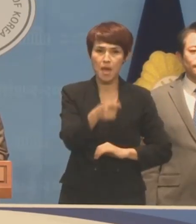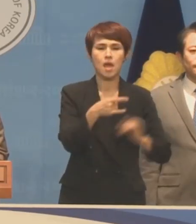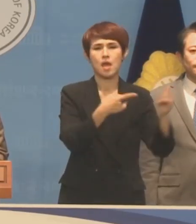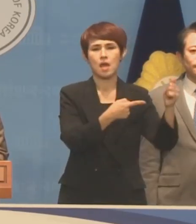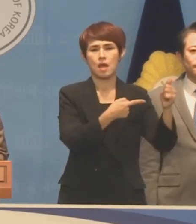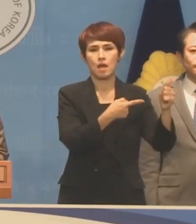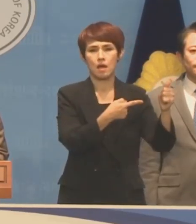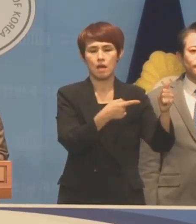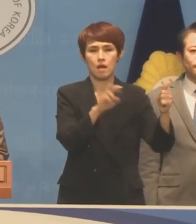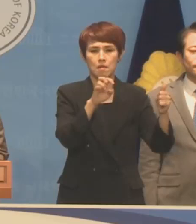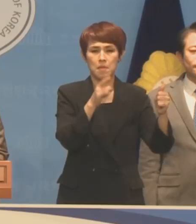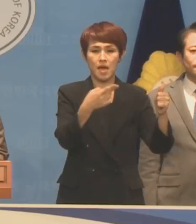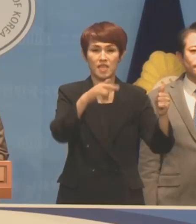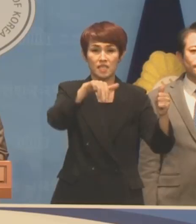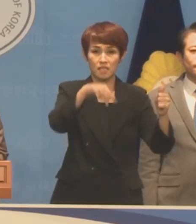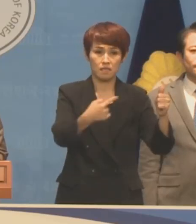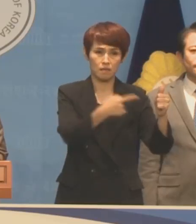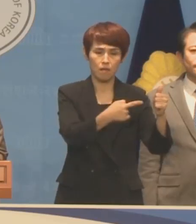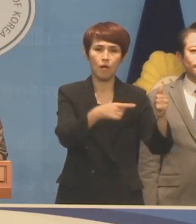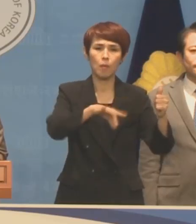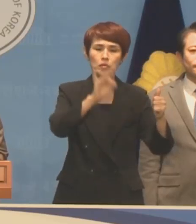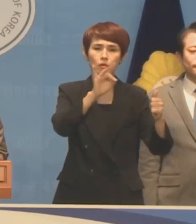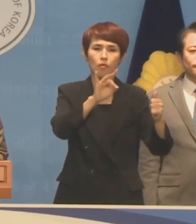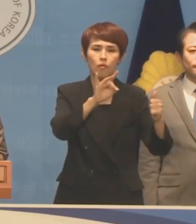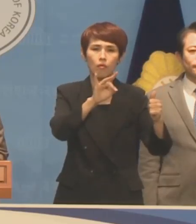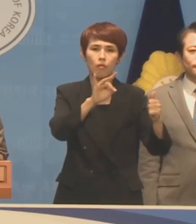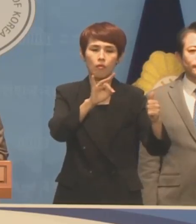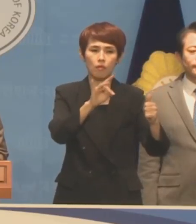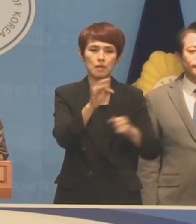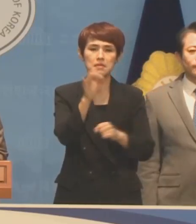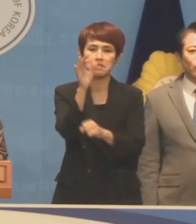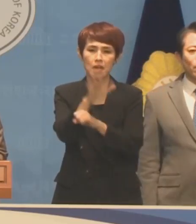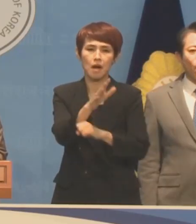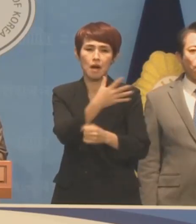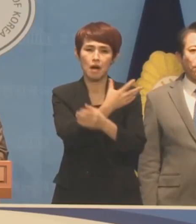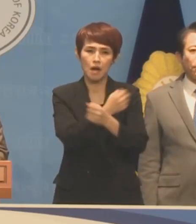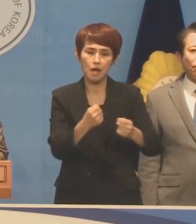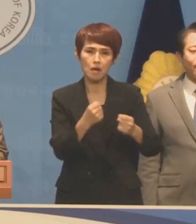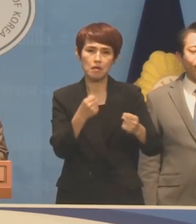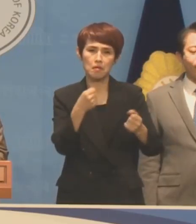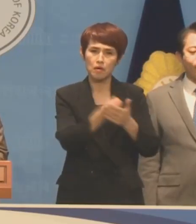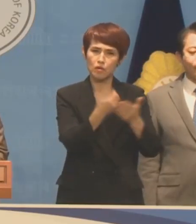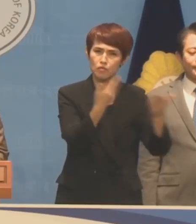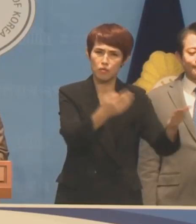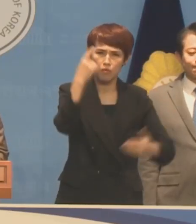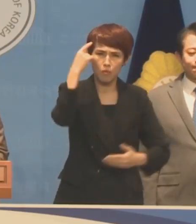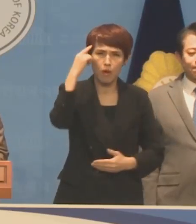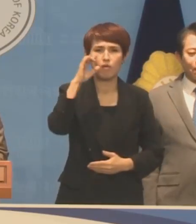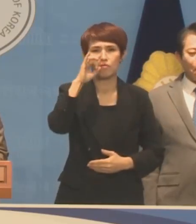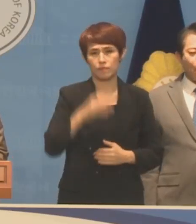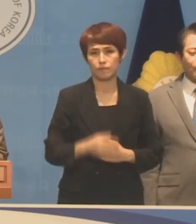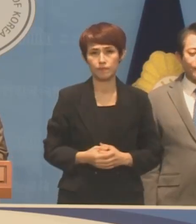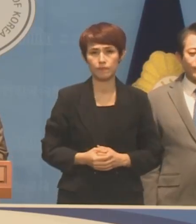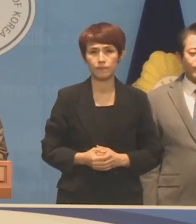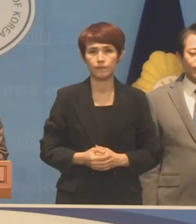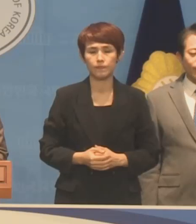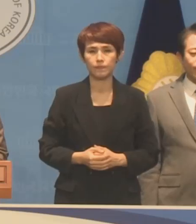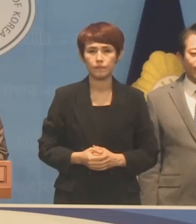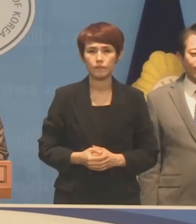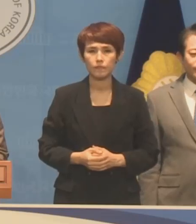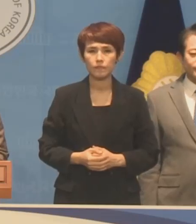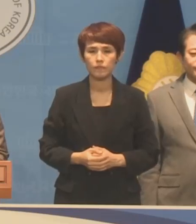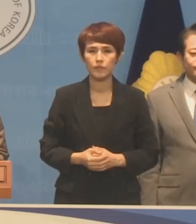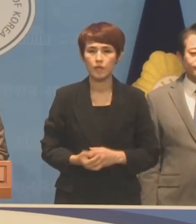왜 우선협상 대상자가 되었는지 대단히 궁금합니다. 더욱이 예보는